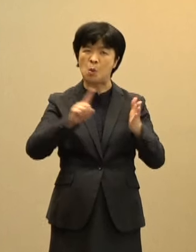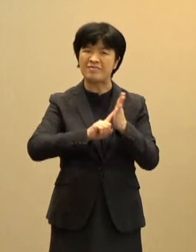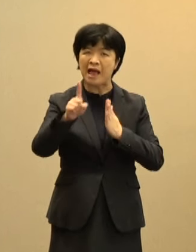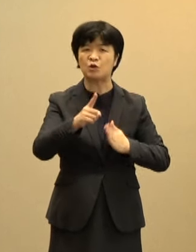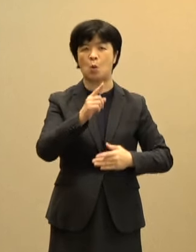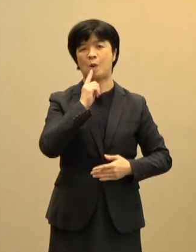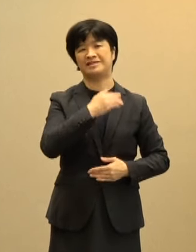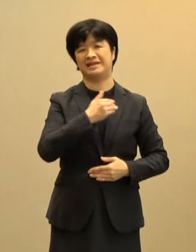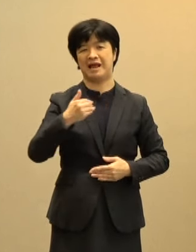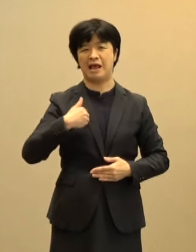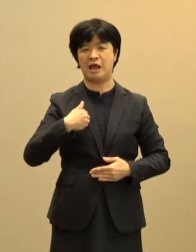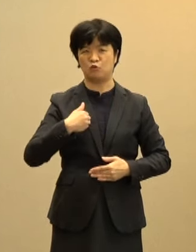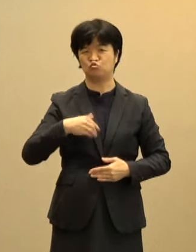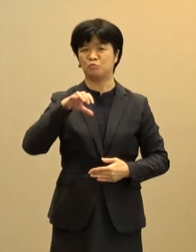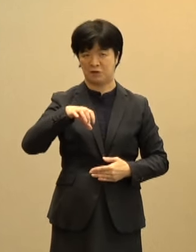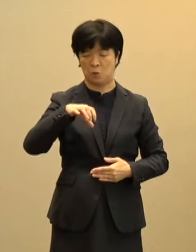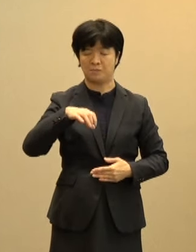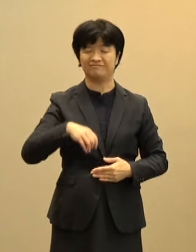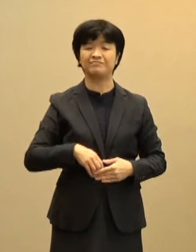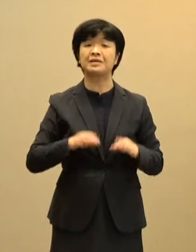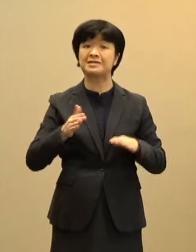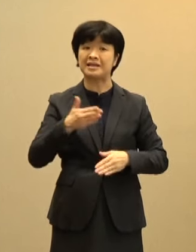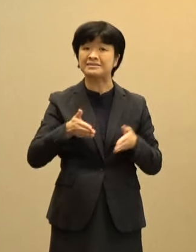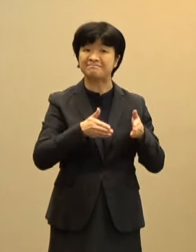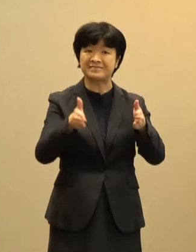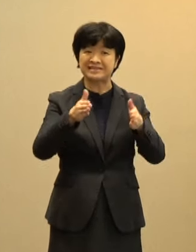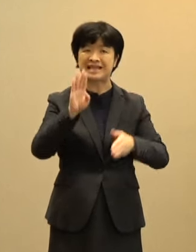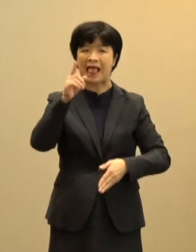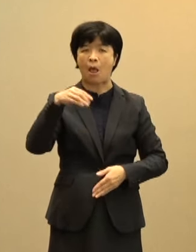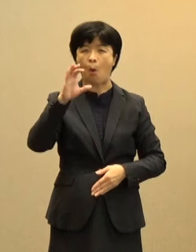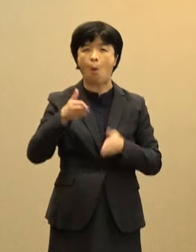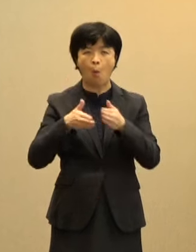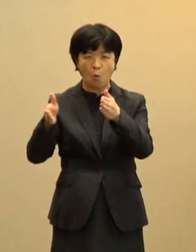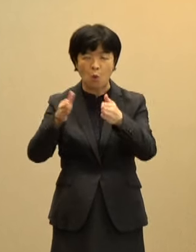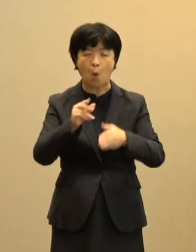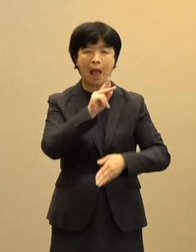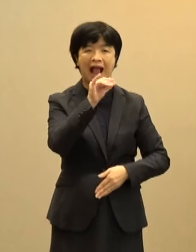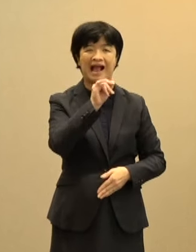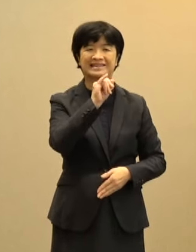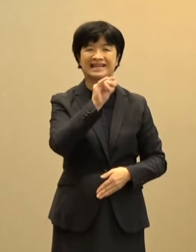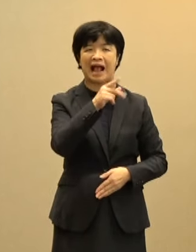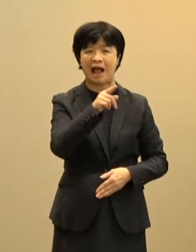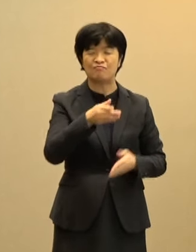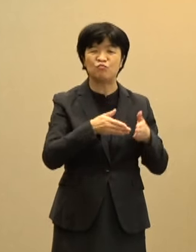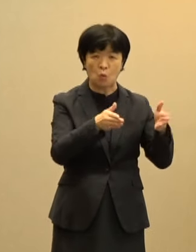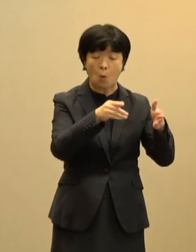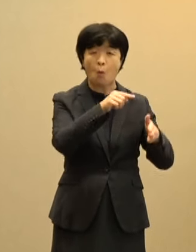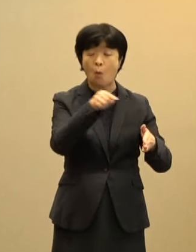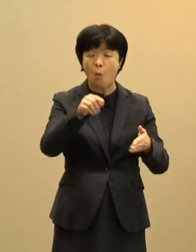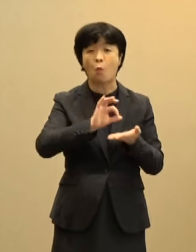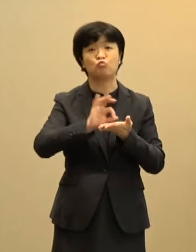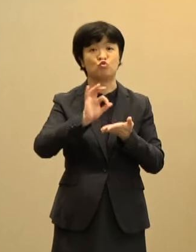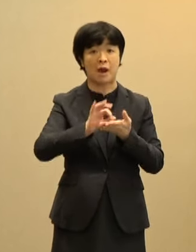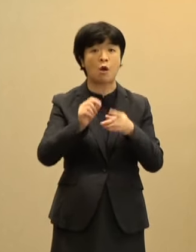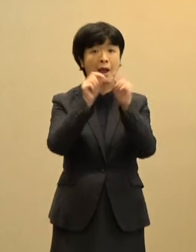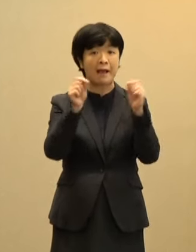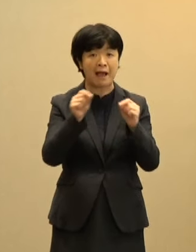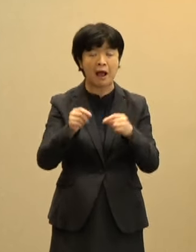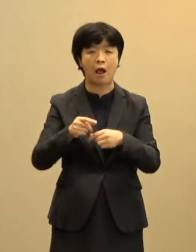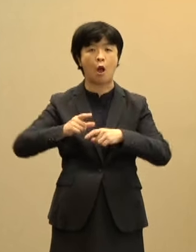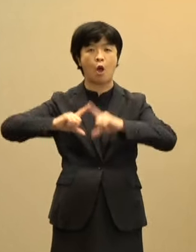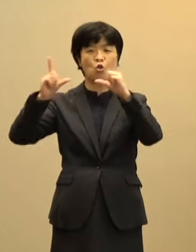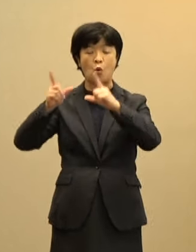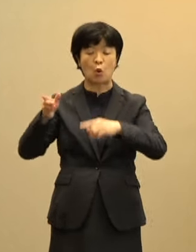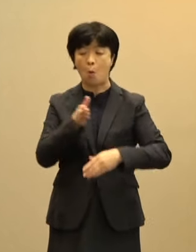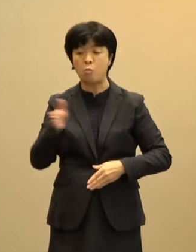。近年は圏央道や外環道などの整備によって都心を通らずに関東各地へのアクセスが可能となるな